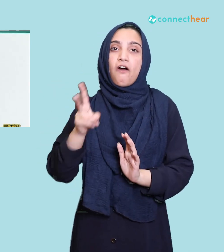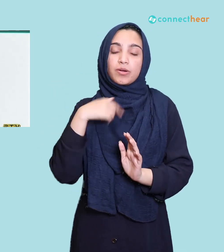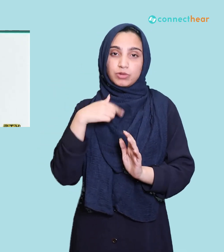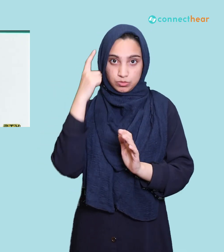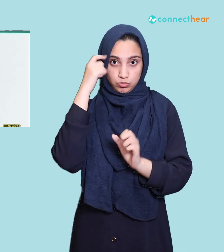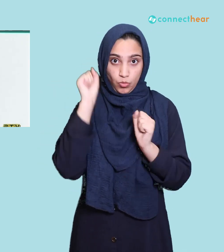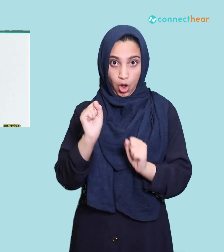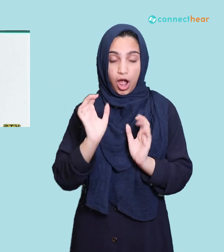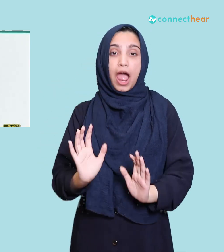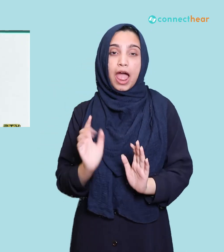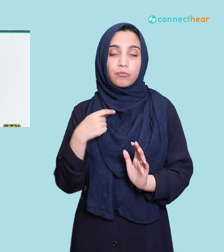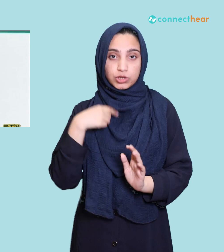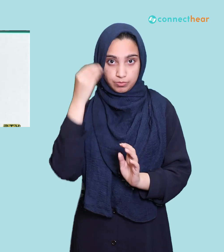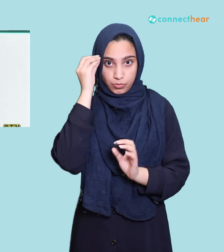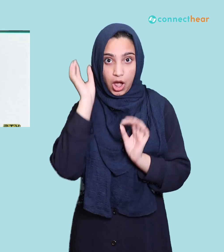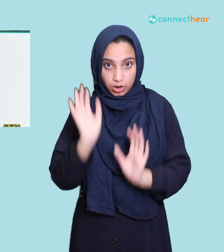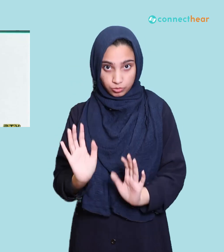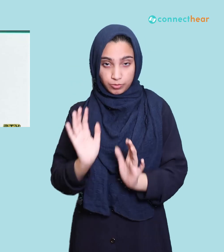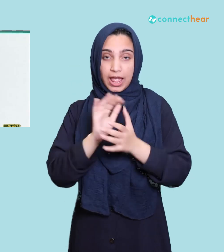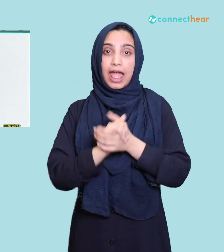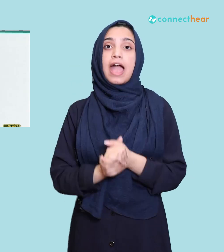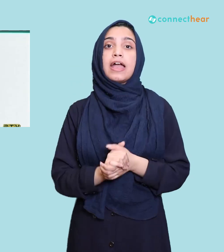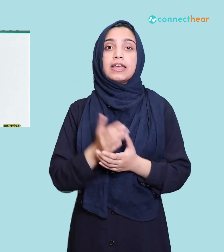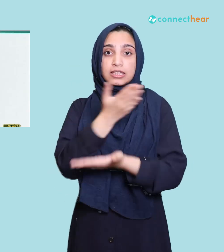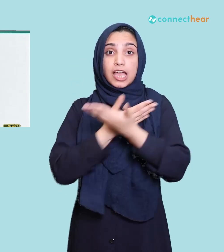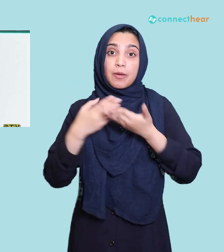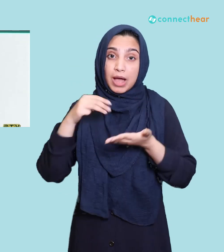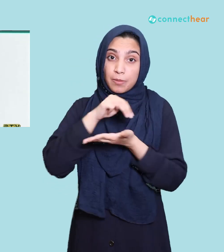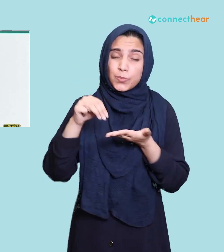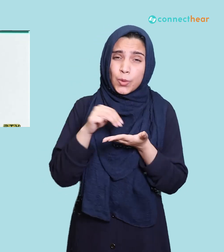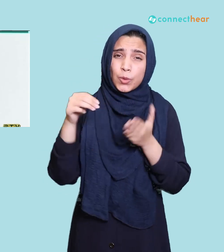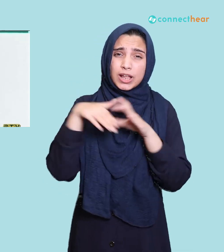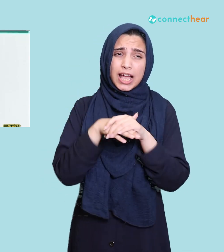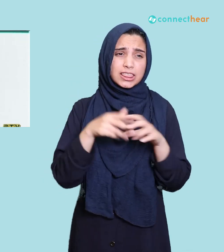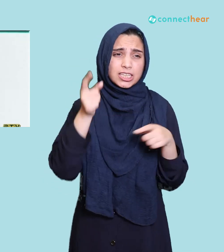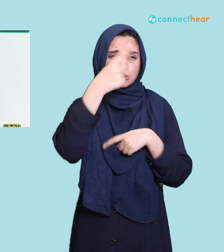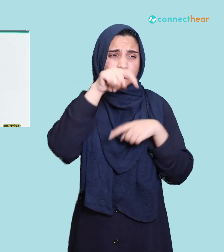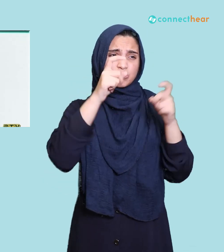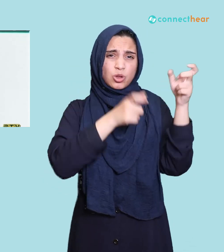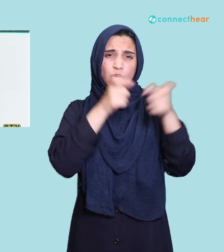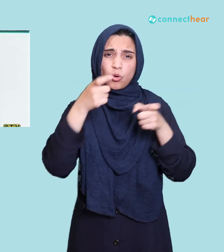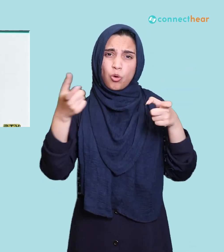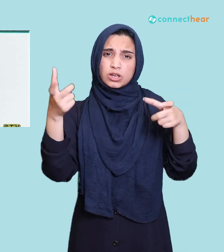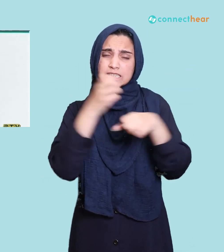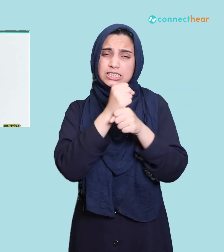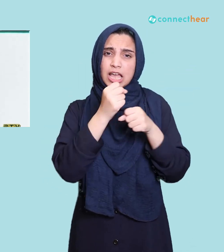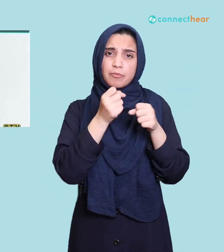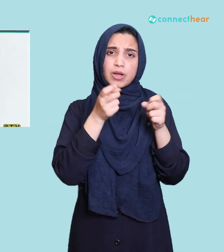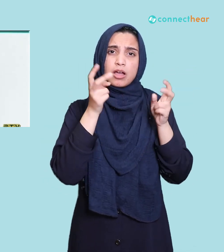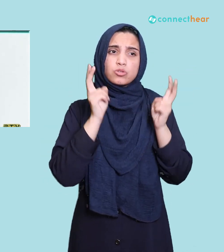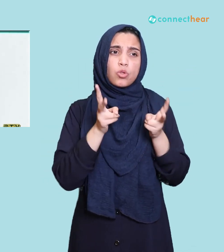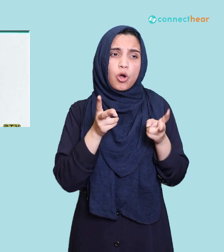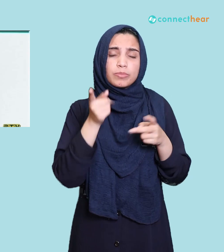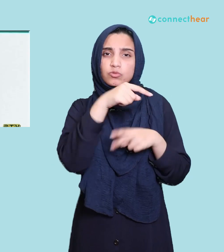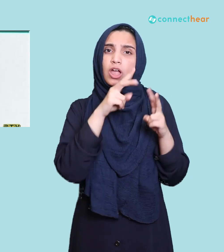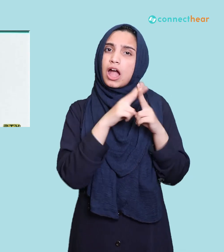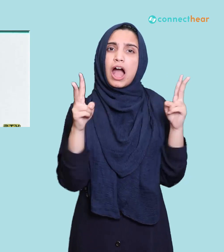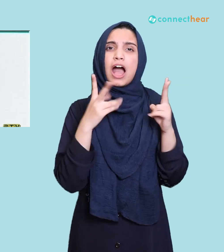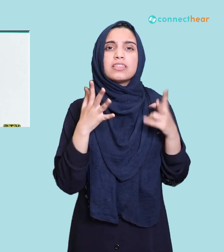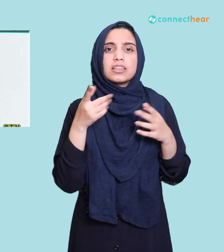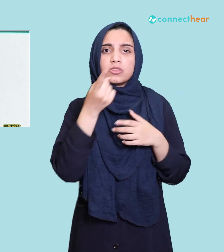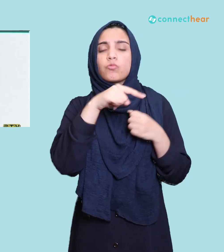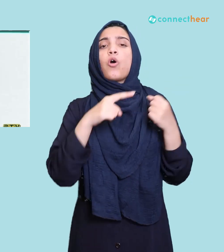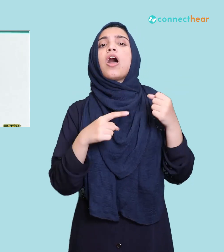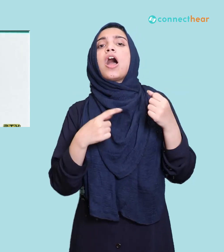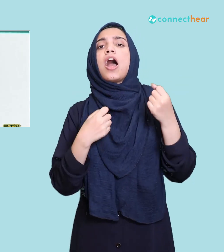کا علم ہے کہ ہمارے ملک میں ابھی عادت نہیں ہے کہ ہم انڈسٹری کو سپورٹ کریں اور کیسے ہم اس کو انسینٹیوائز کریں.